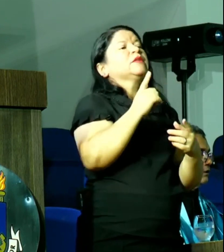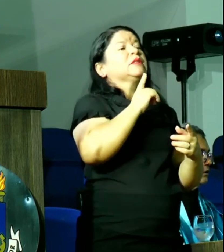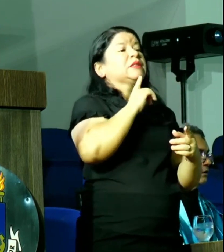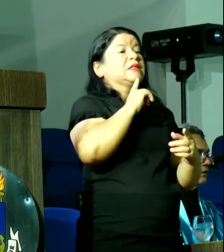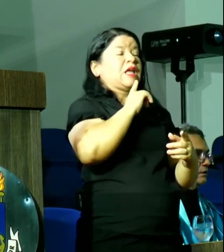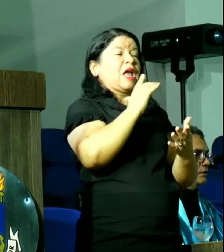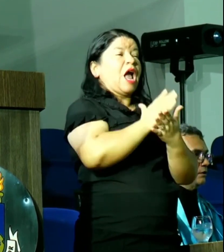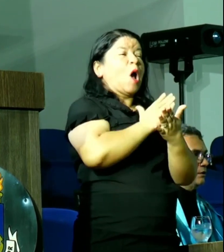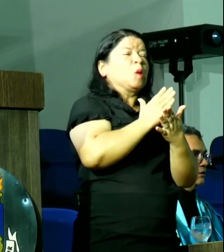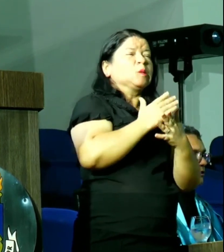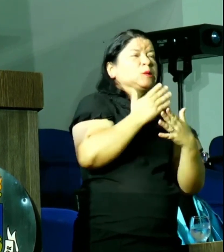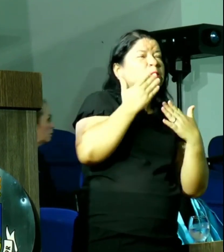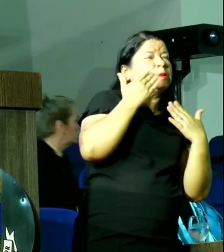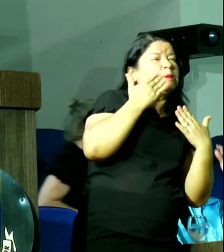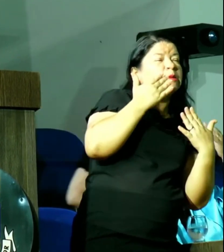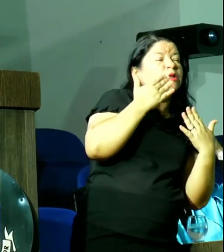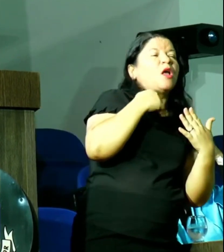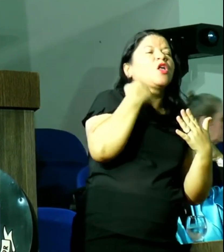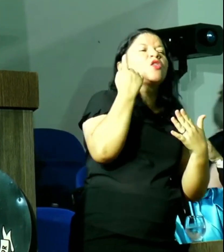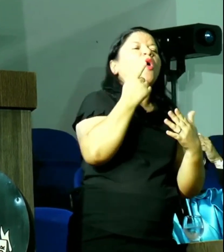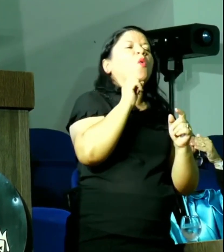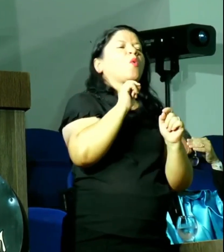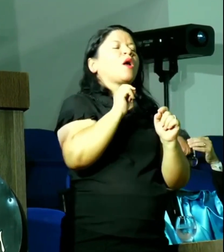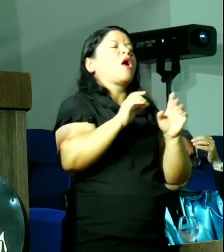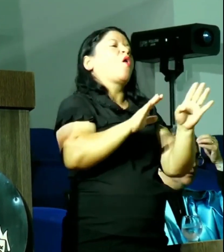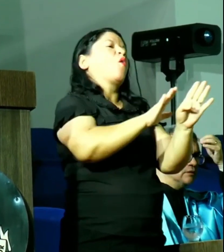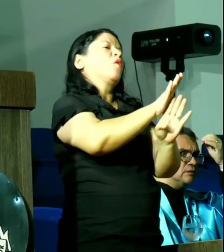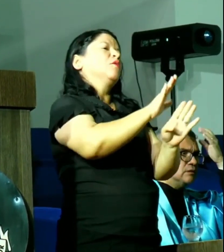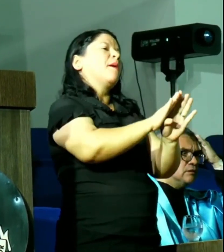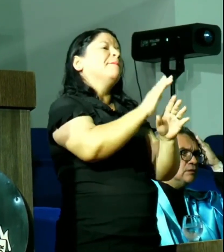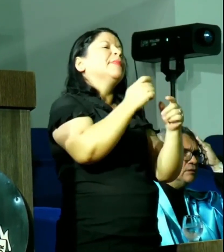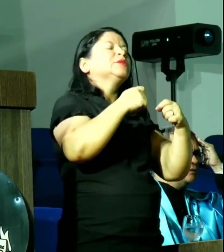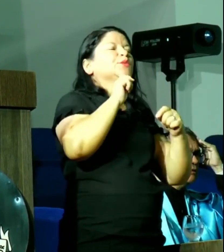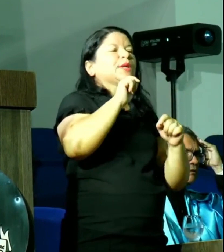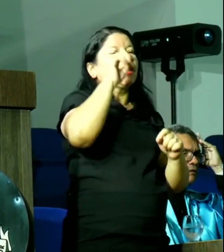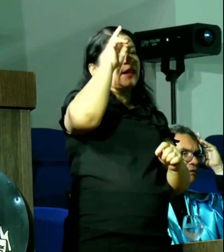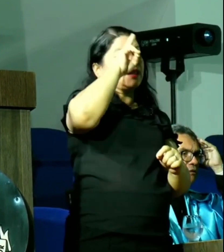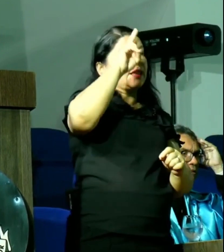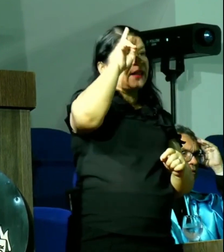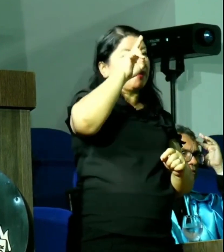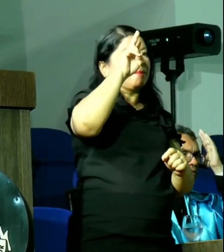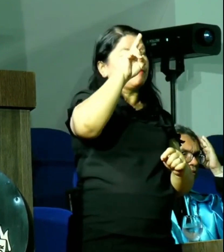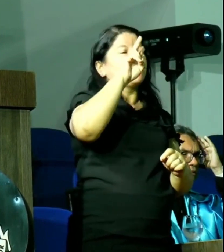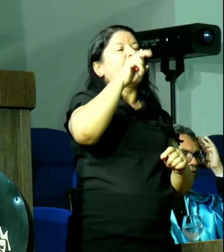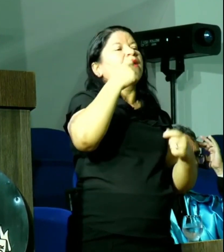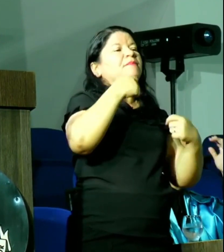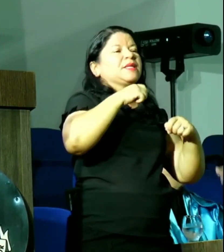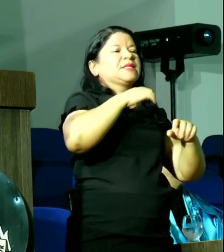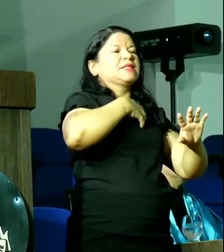essa sentença, recomendo que lembrem que o outro do outro é você.